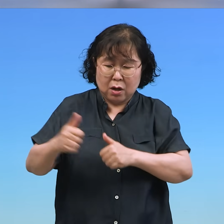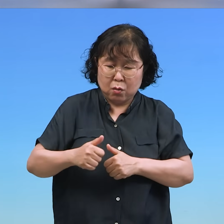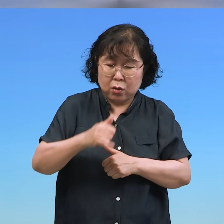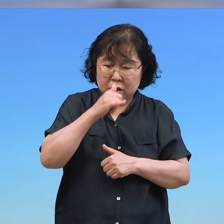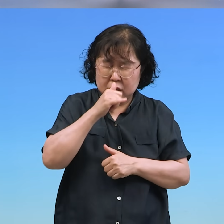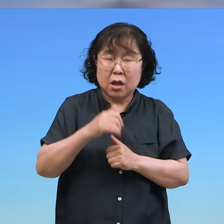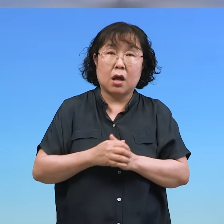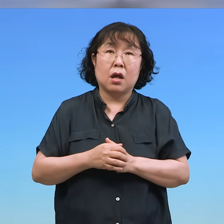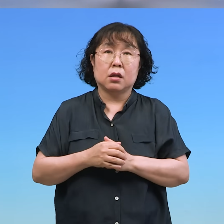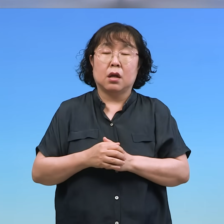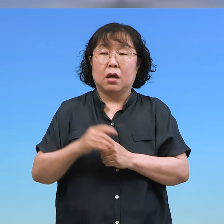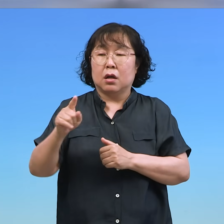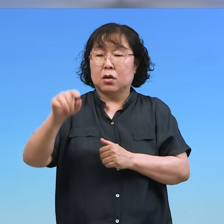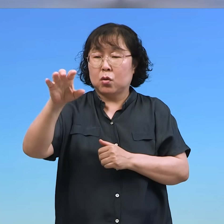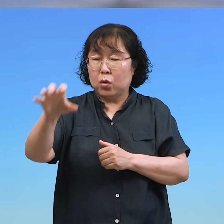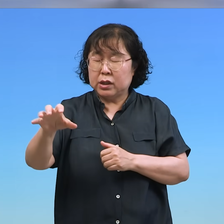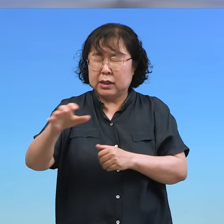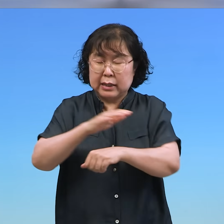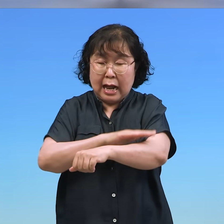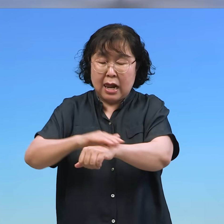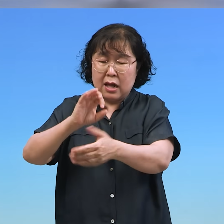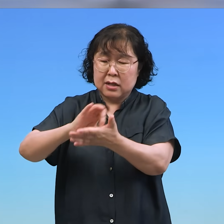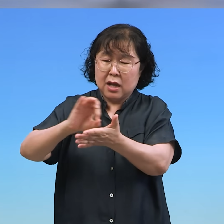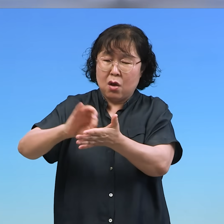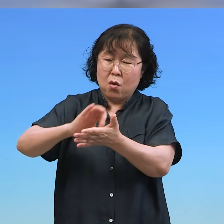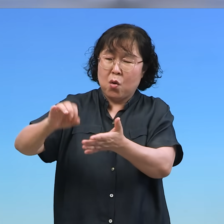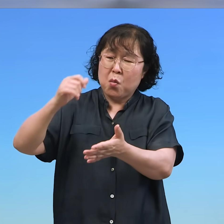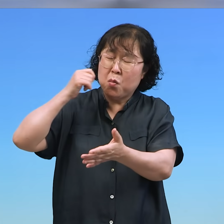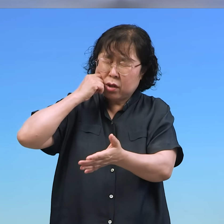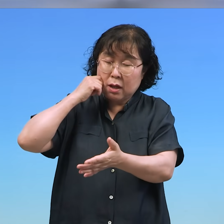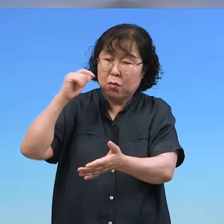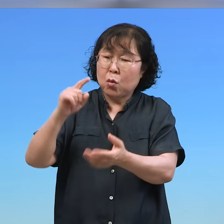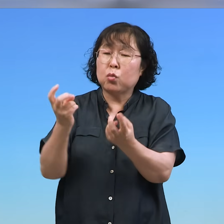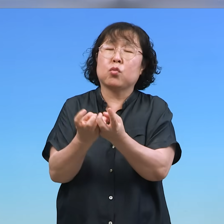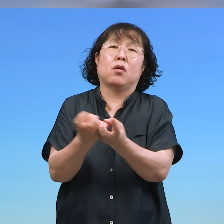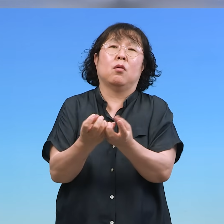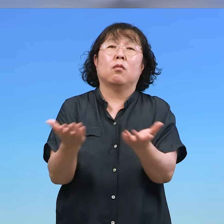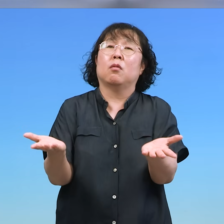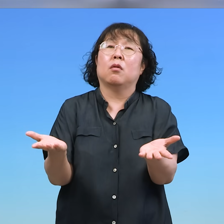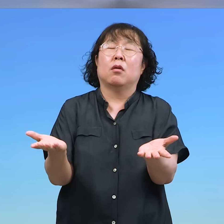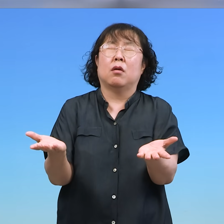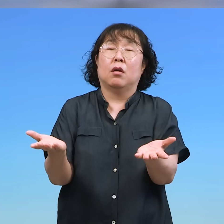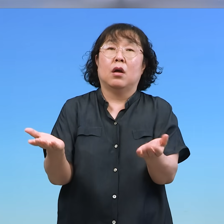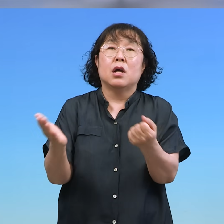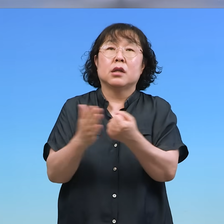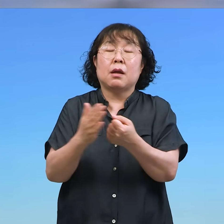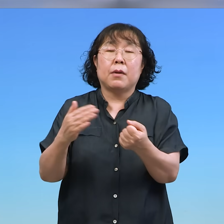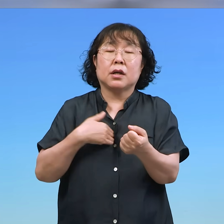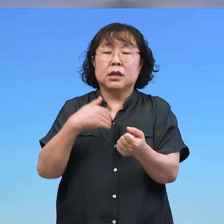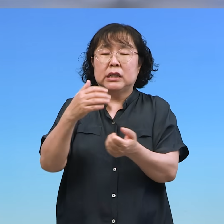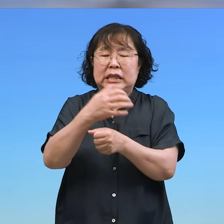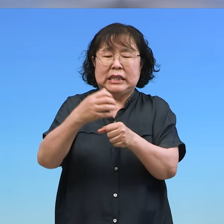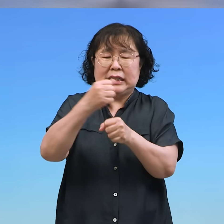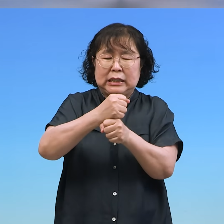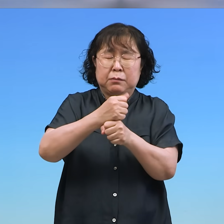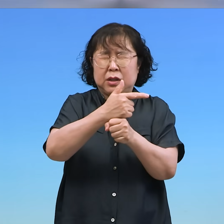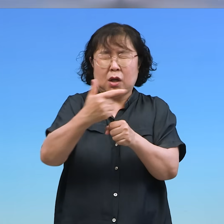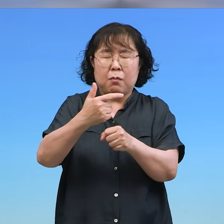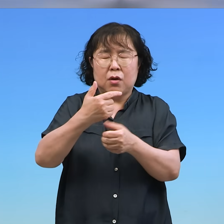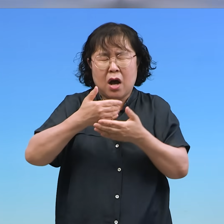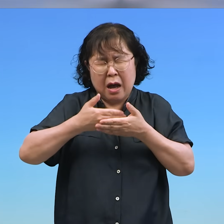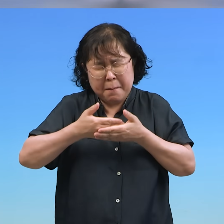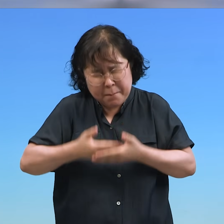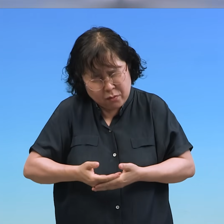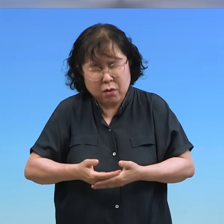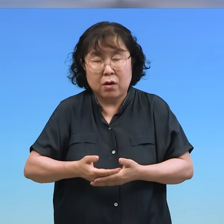그랬는데 거기서 그냥 뭐 거미줄이나 쳐 있고 그러면 제가 여러분 앞에 죄인이 되는 거 아닙니까? 그래서 막 그 짐이